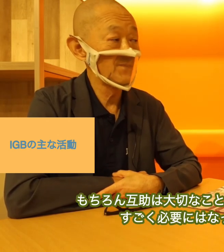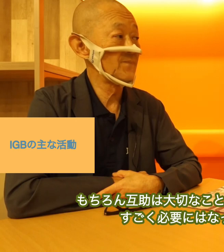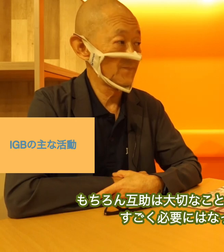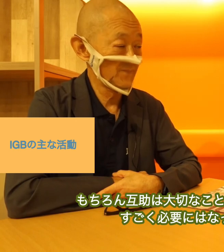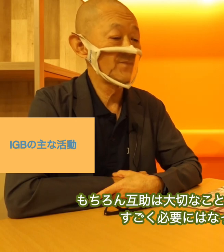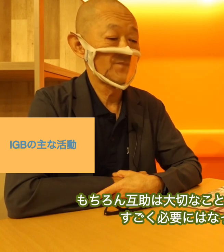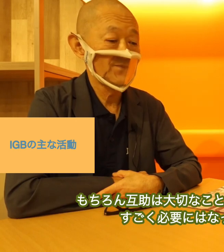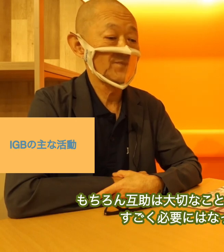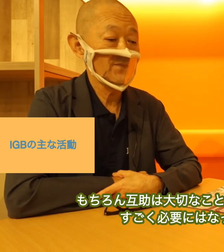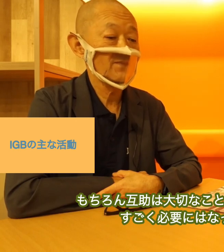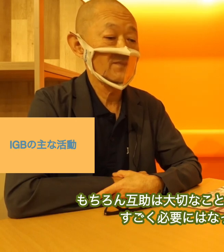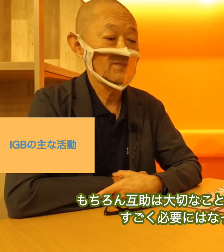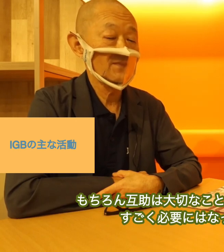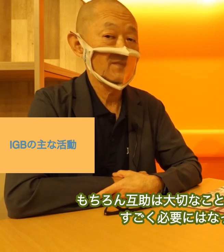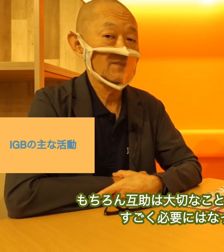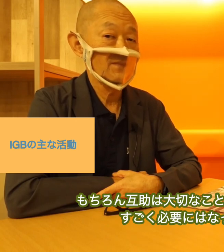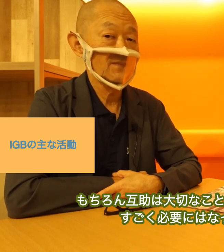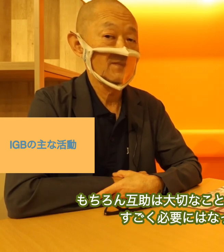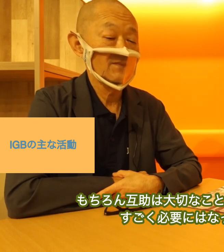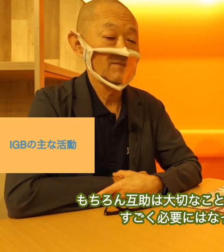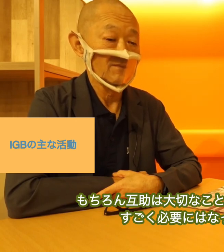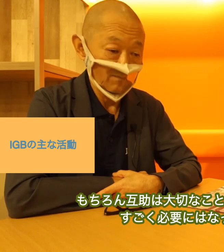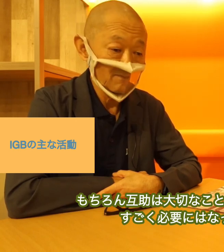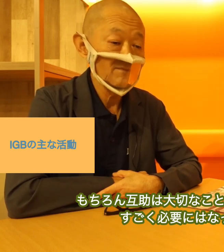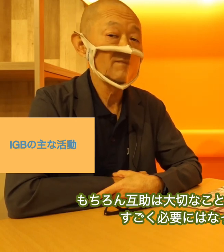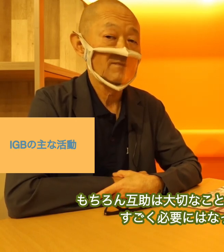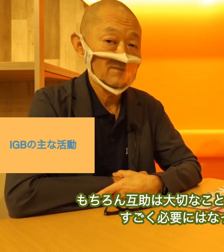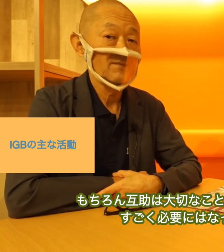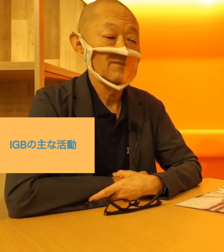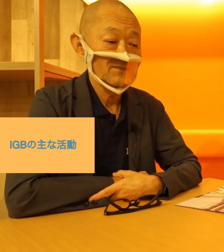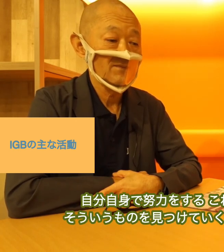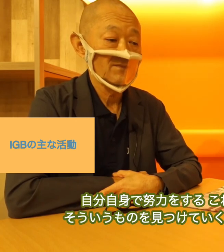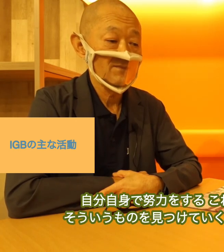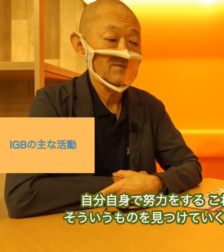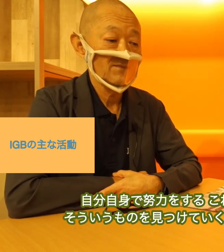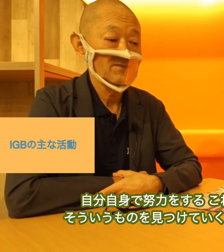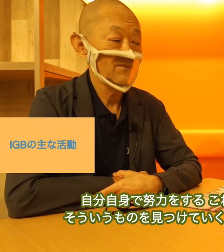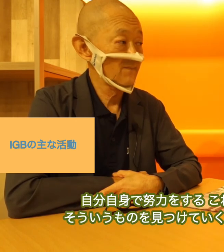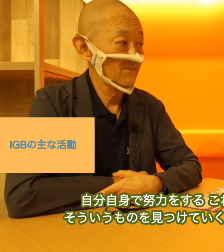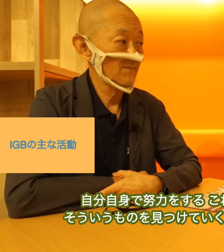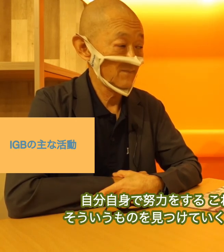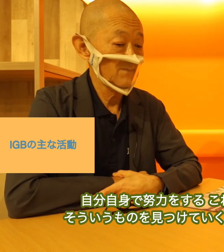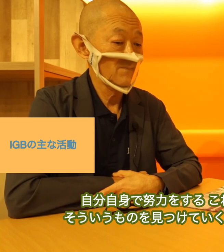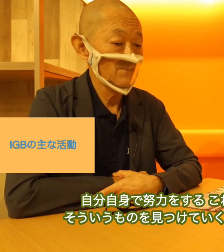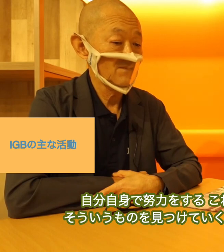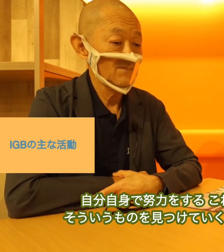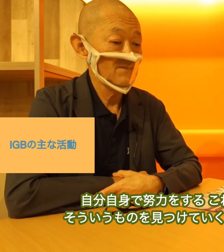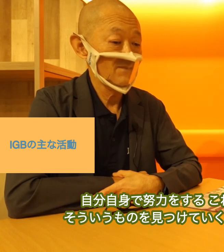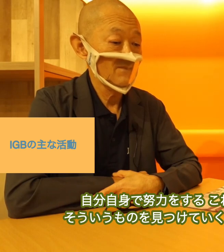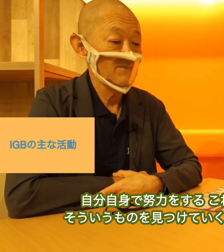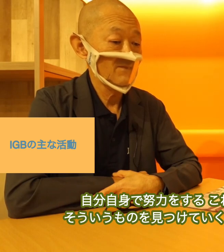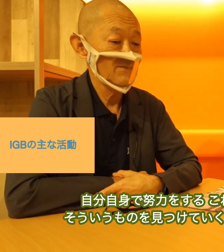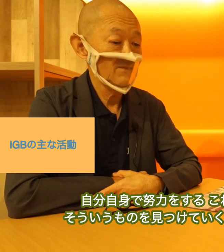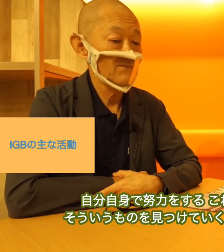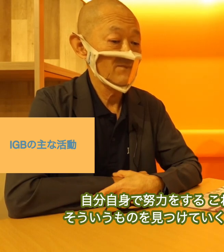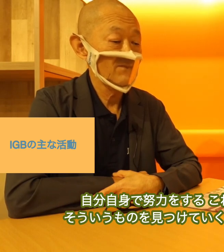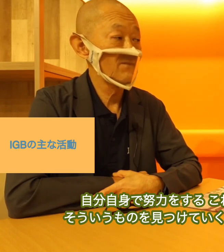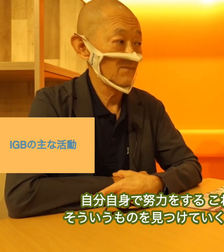ことはすごく必要にはなってくるのですが、まあ、自分自身で努力をする、これを使えば自分